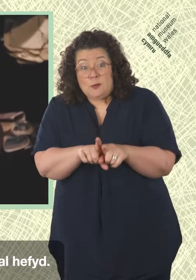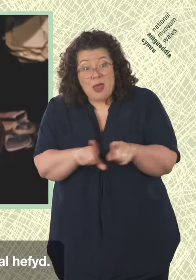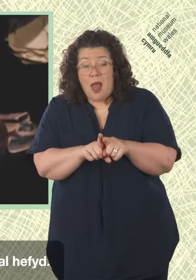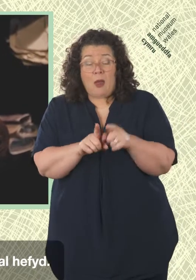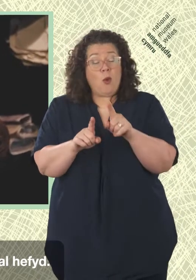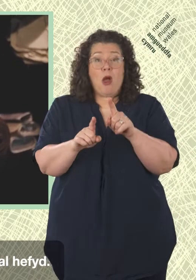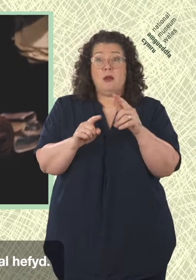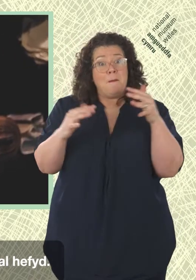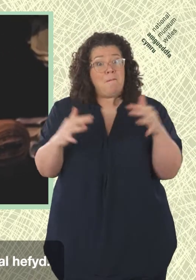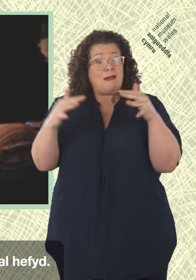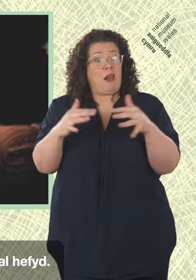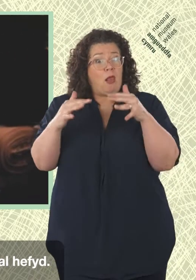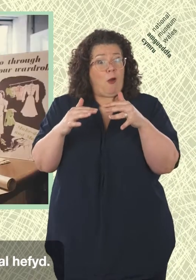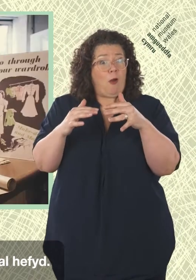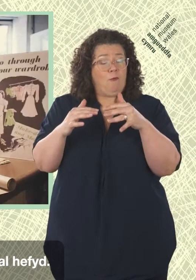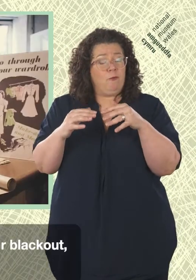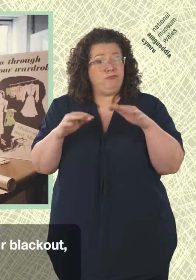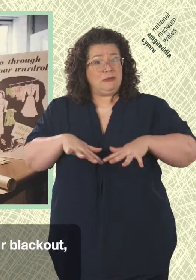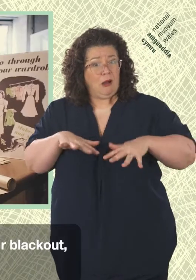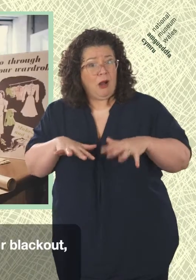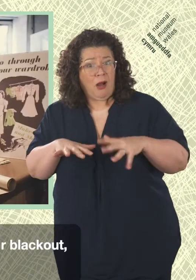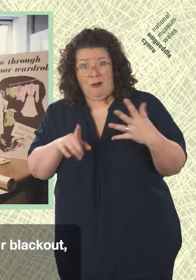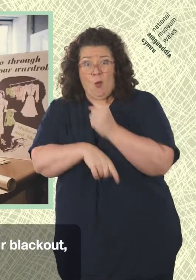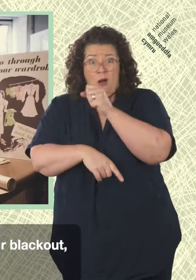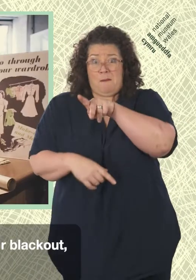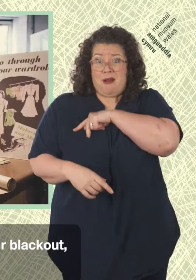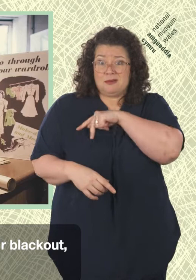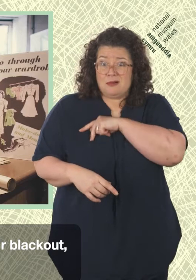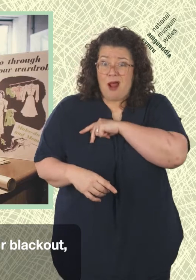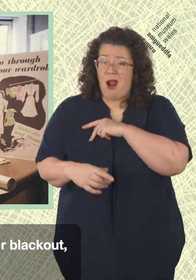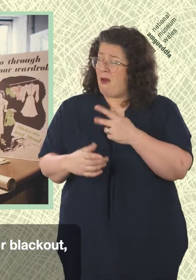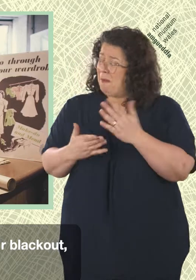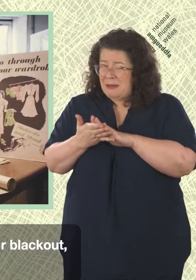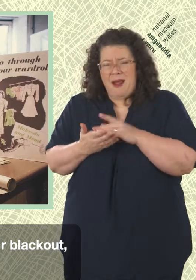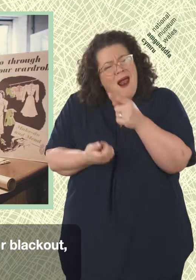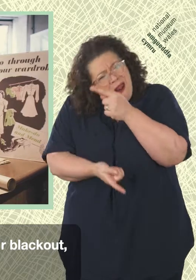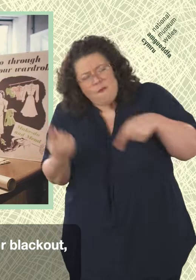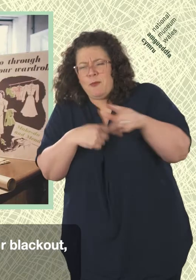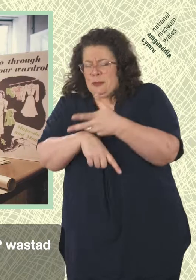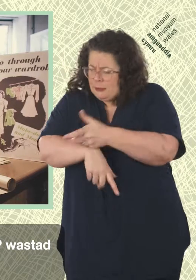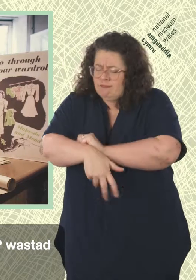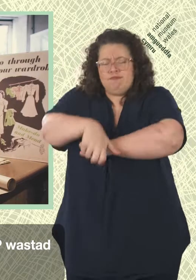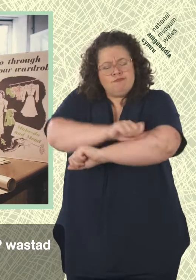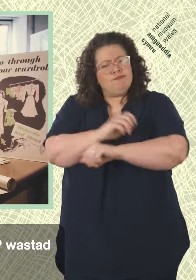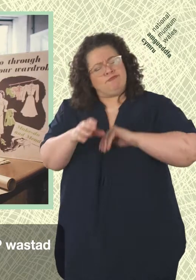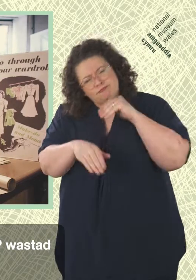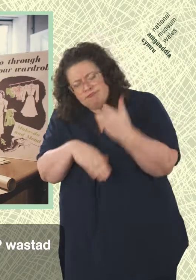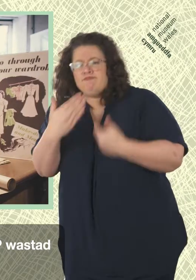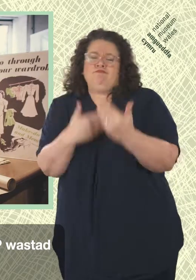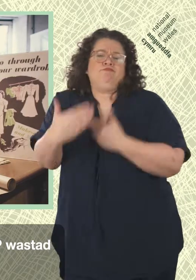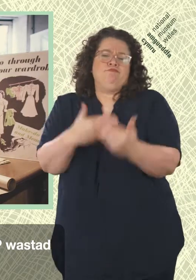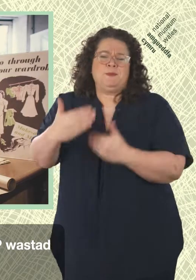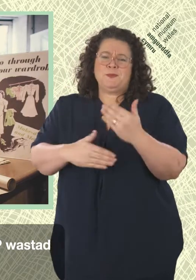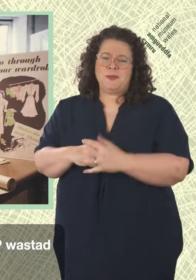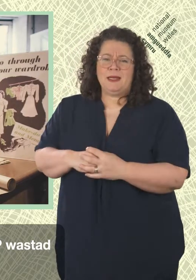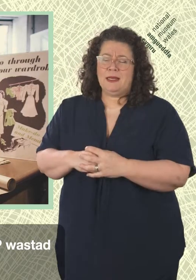nath e ennill medal hefyd. A beth wyt ti'n meddwl o'r blackout, Gwen? Mae'r wardeiniad